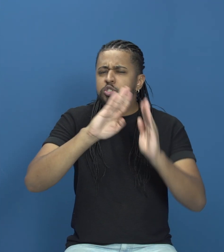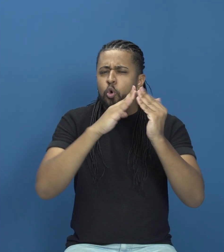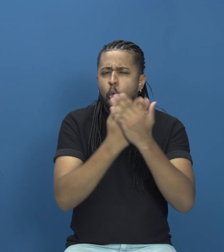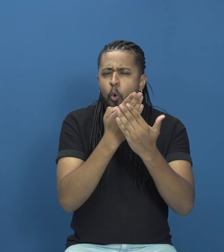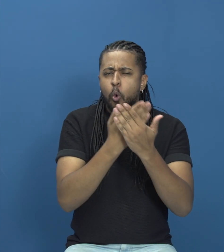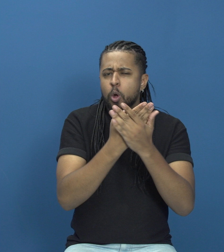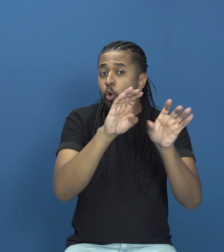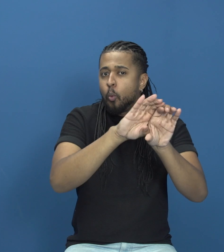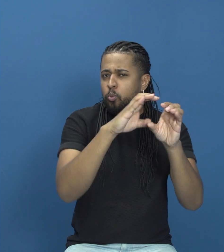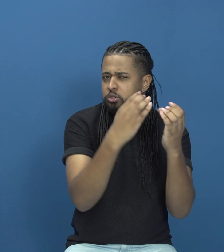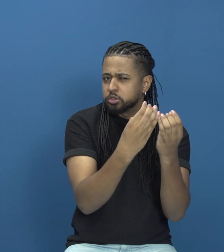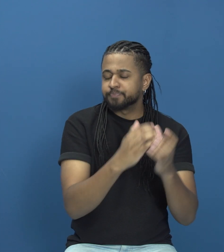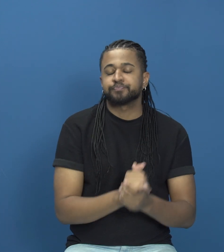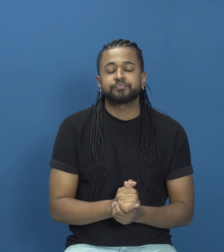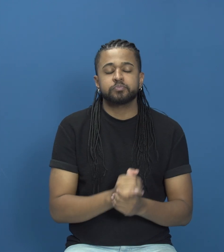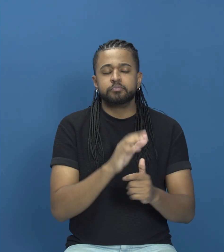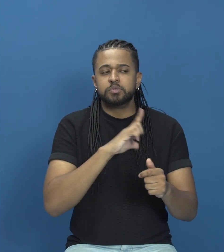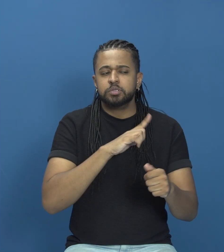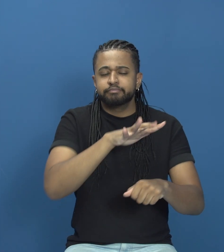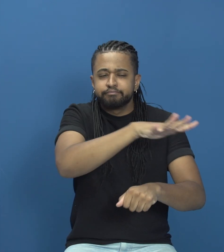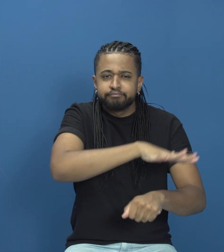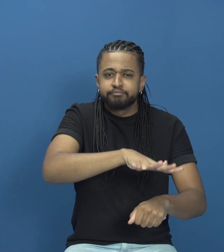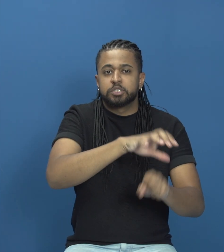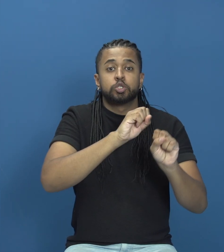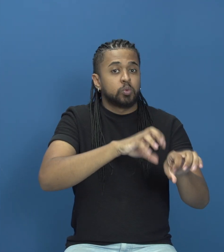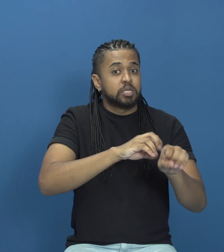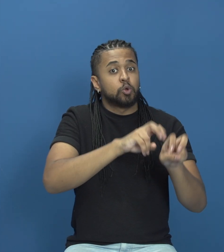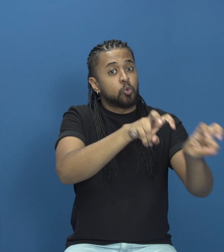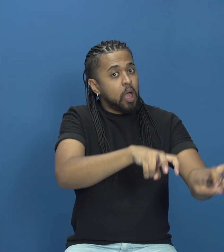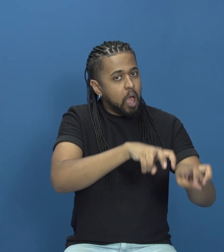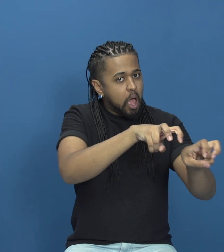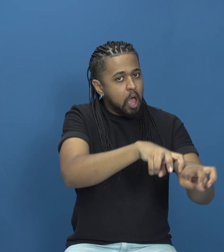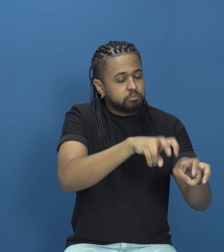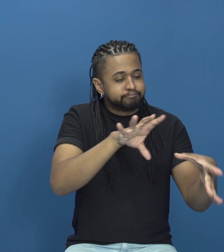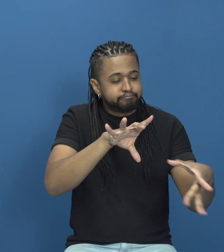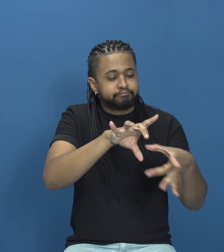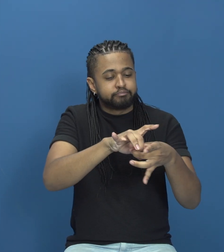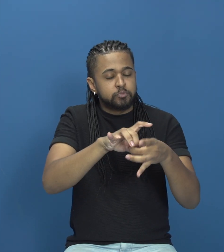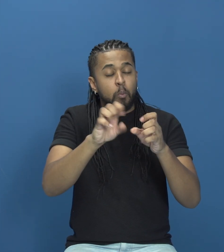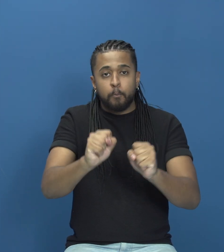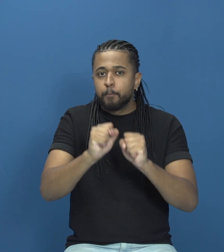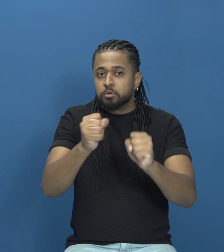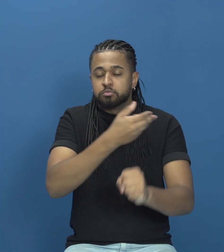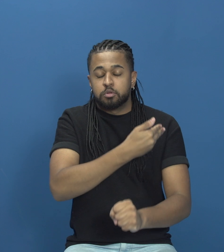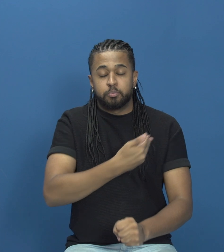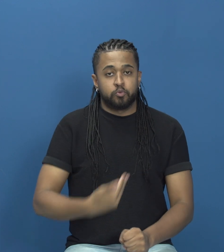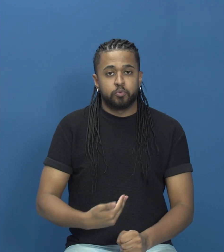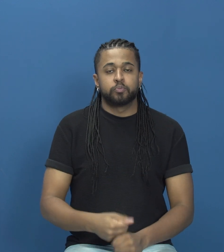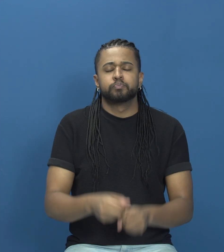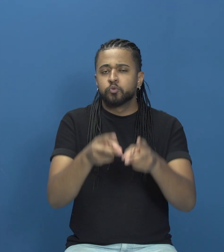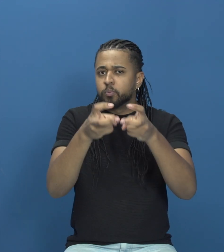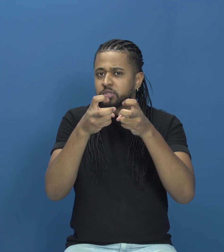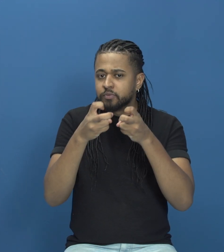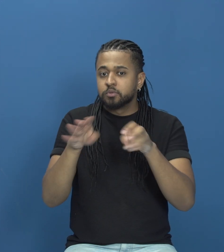escolas comunitárias, que atuam no âmbito da educação do campo conveniadas com o poder público,